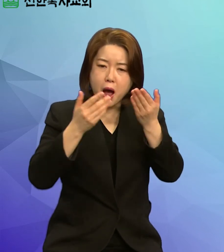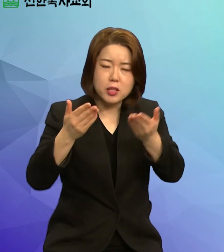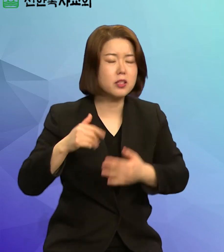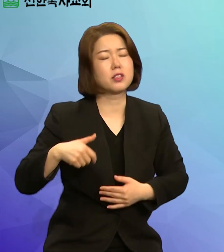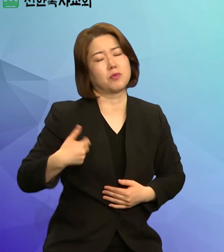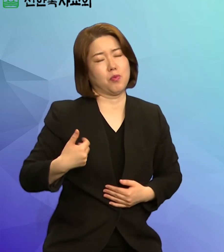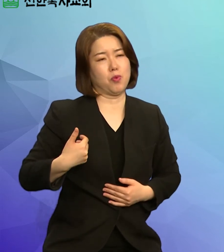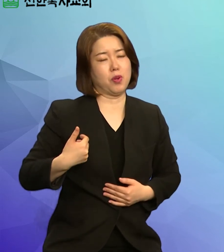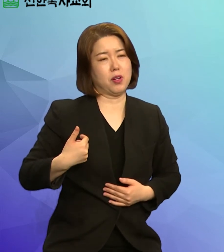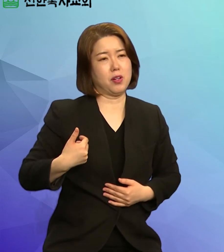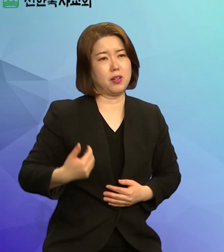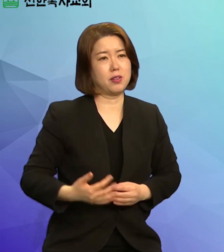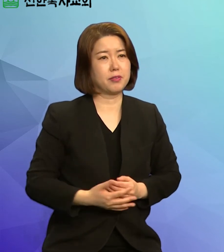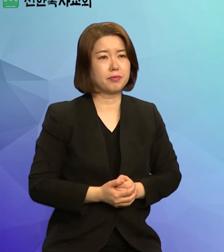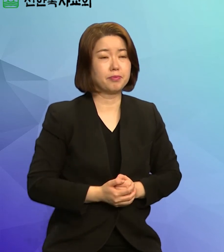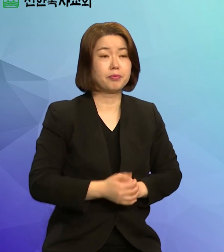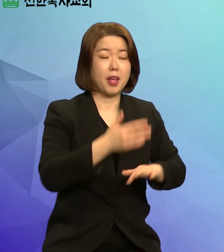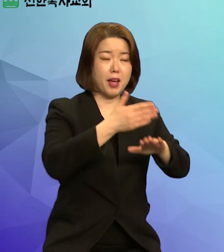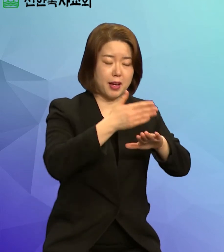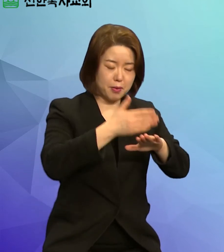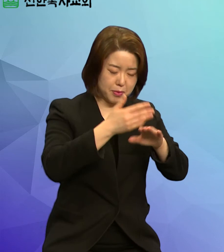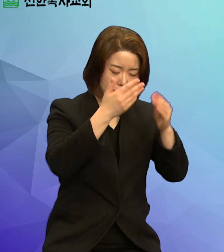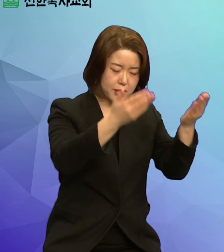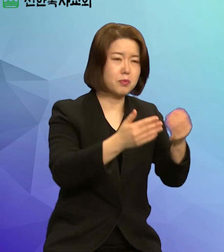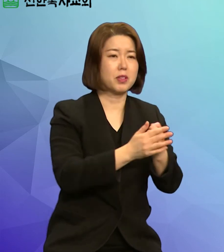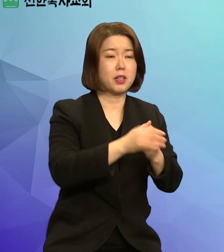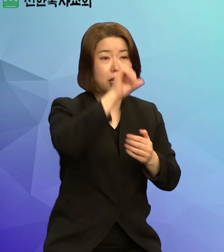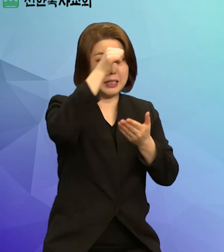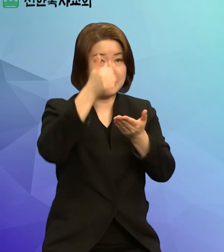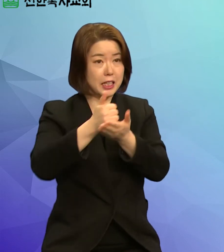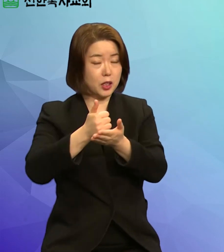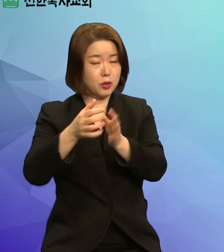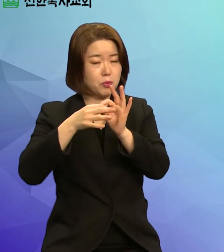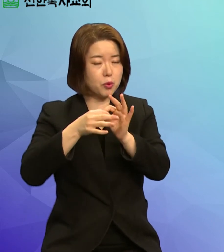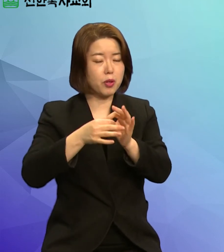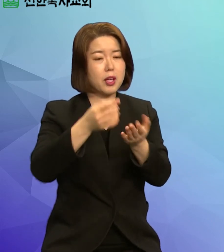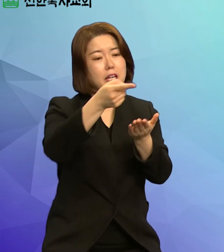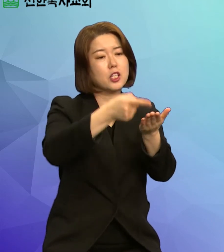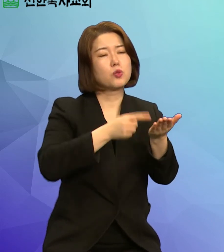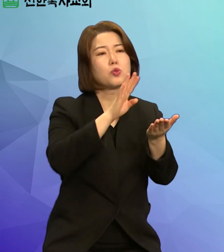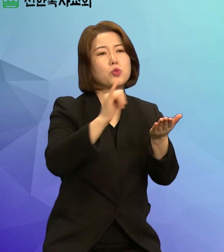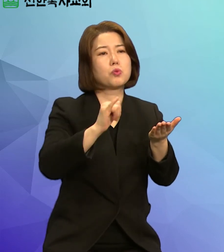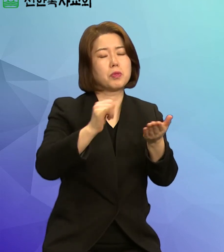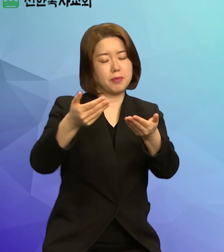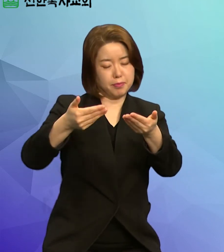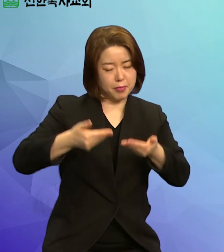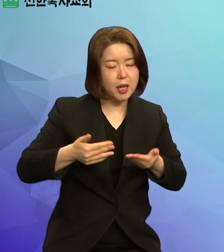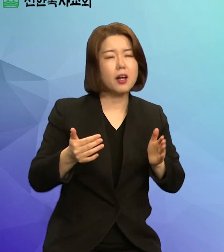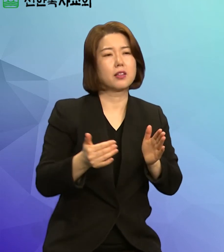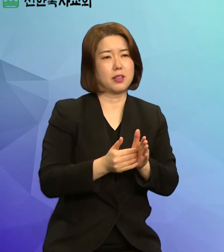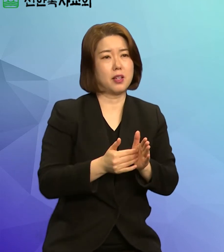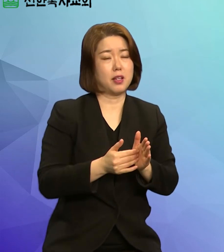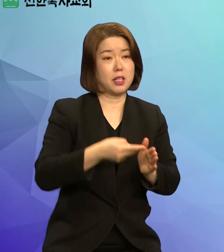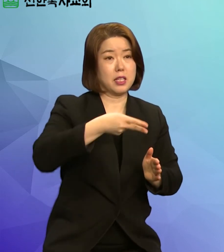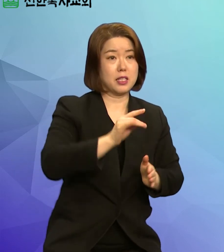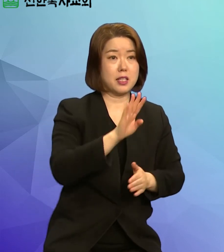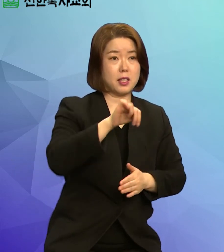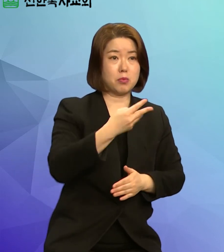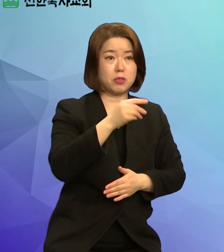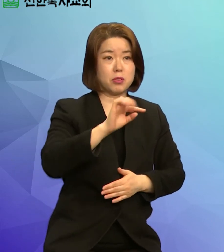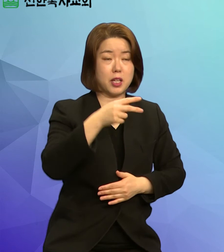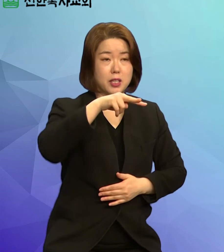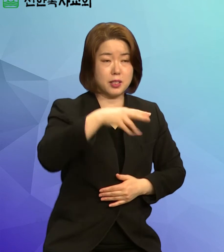좋을지 모르겠습니다. 감사합니다. 장로님을 통하여 수술비 전달 받았습니다. 세브란스